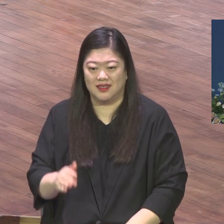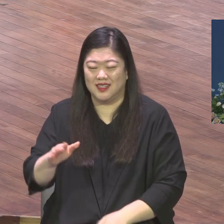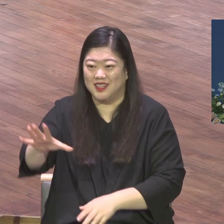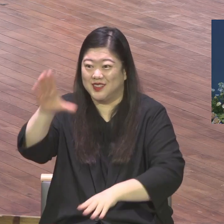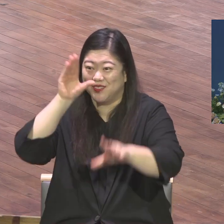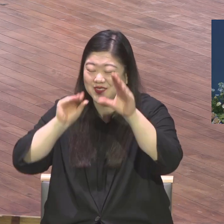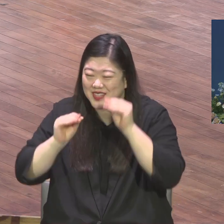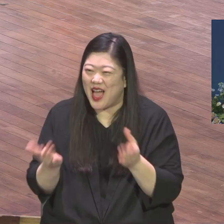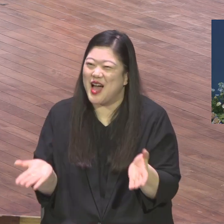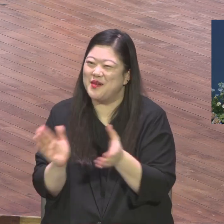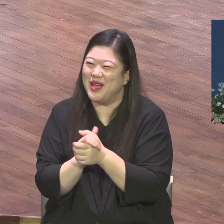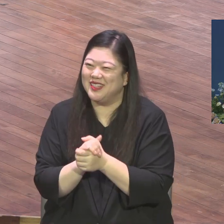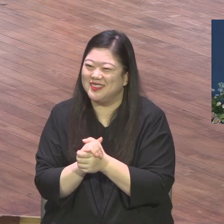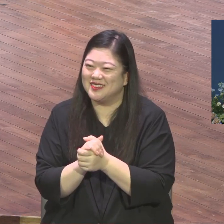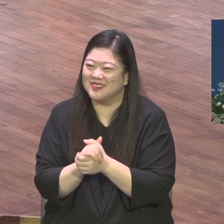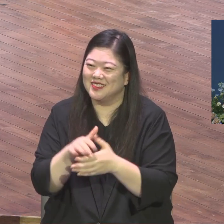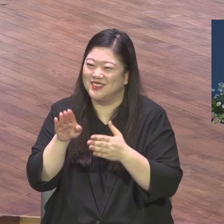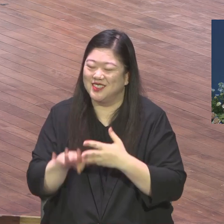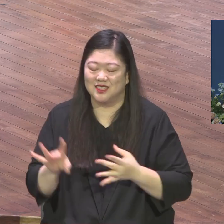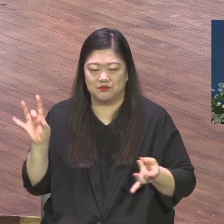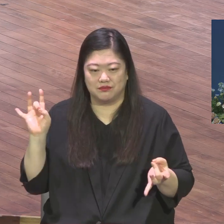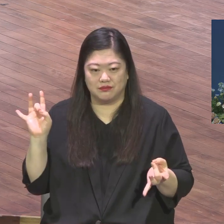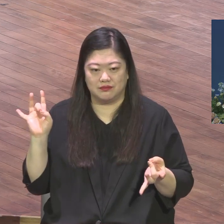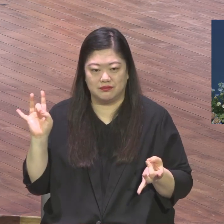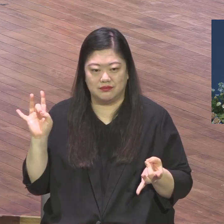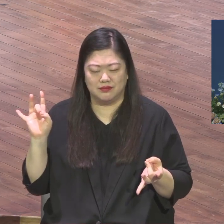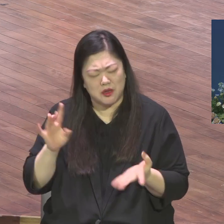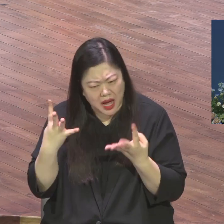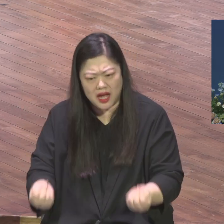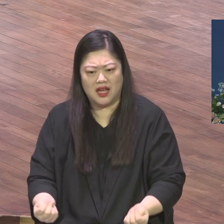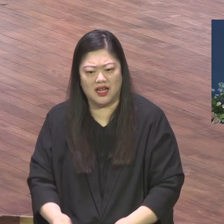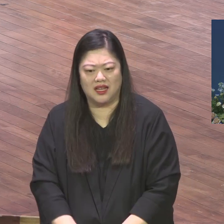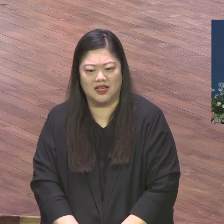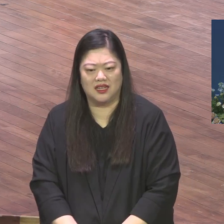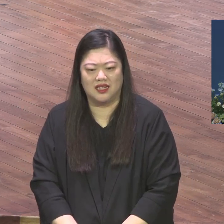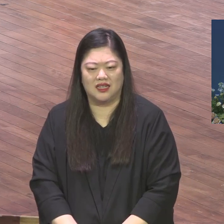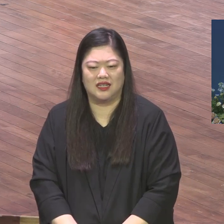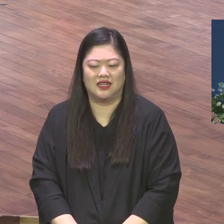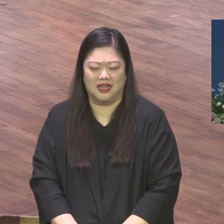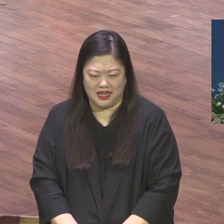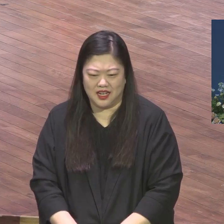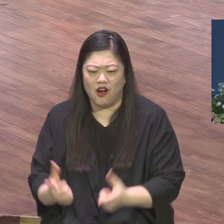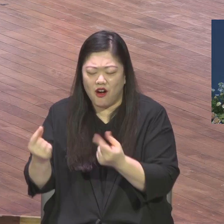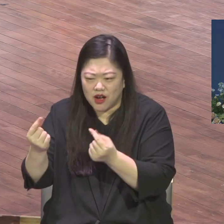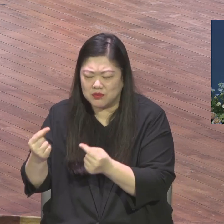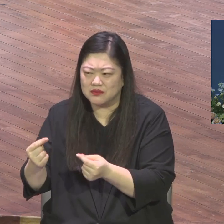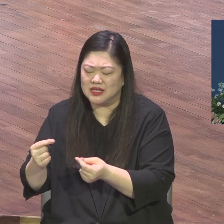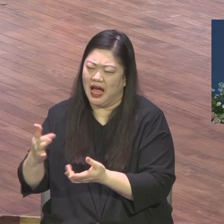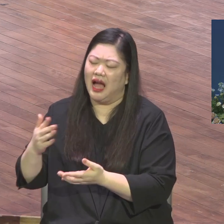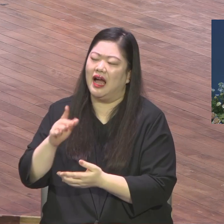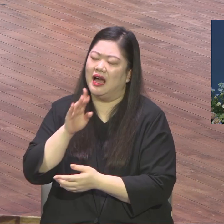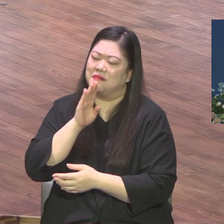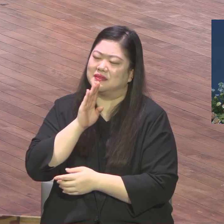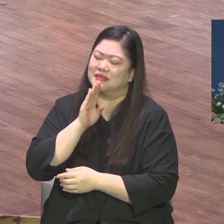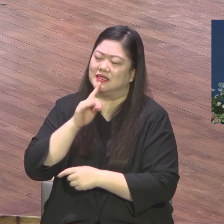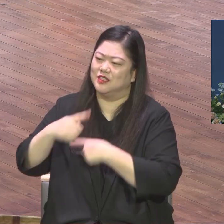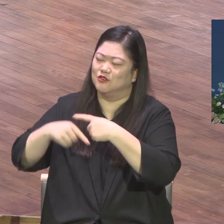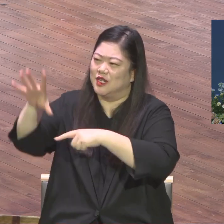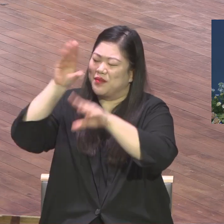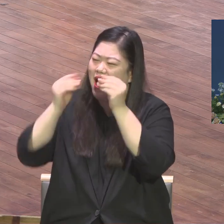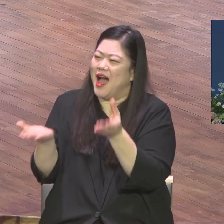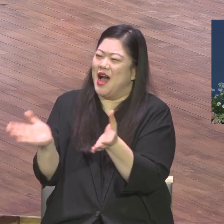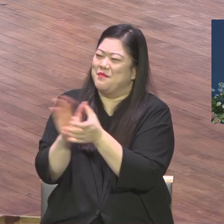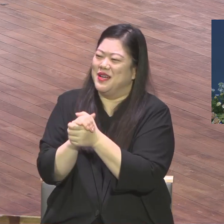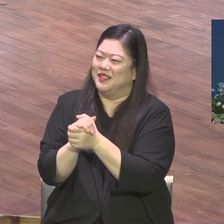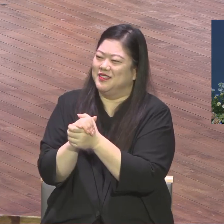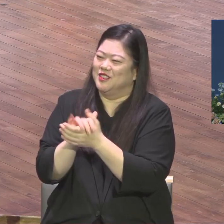일어나 걸어. 하나님 앞에서 이런 찬양을 들을 때 적용을 해야 돼. 자기에게. 아, 내가 영적 안전병이 아니냐. 이제는 일어나